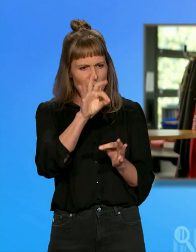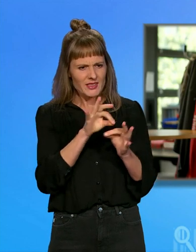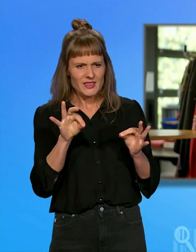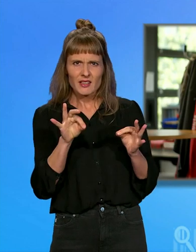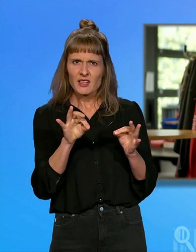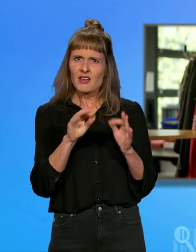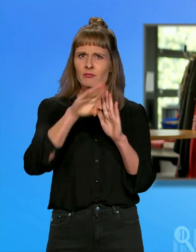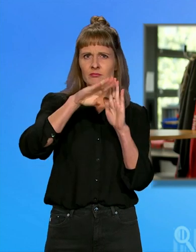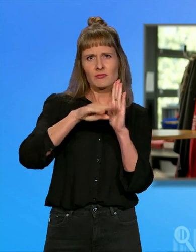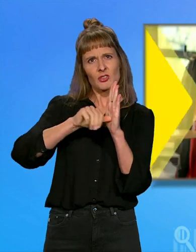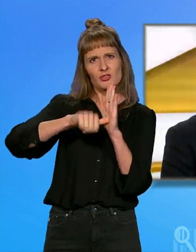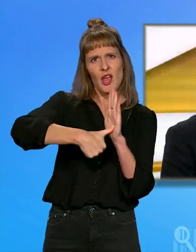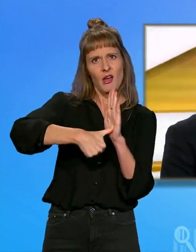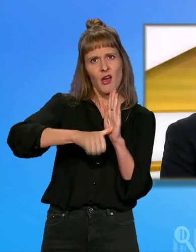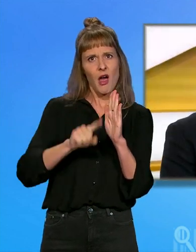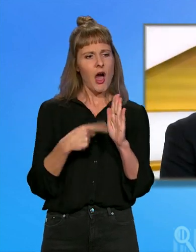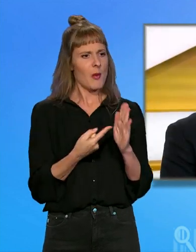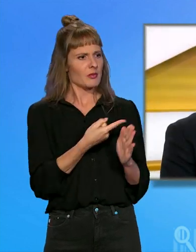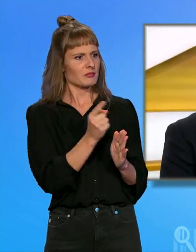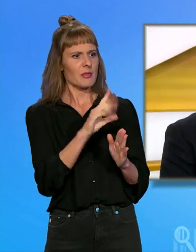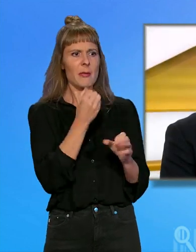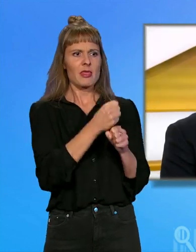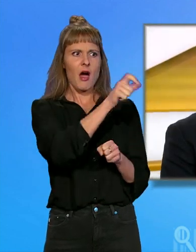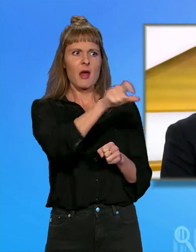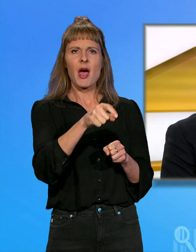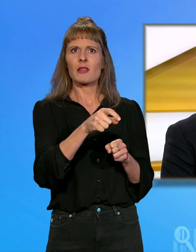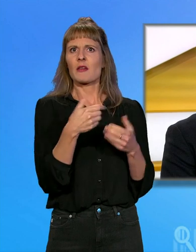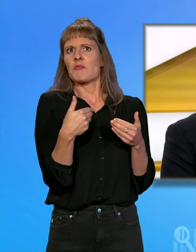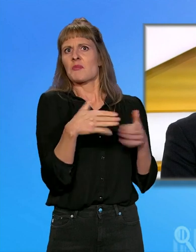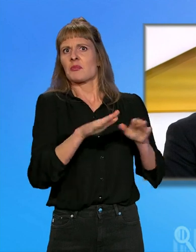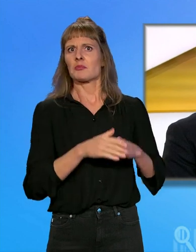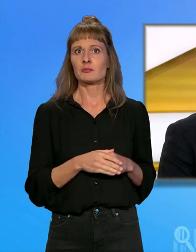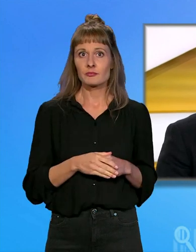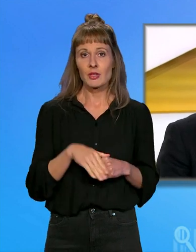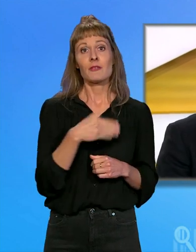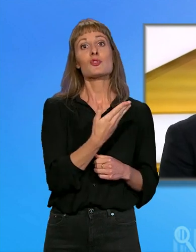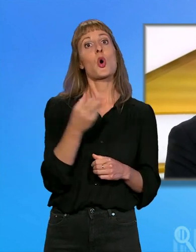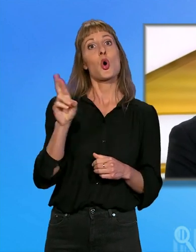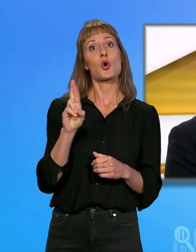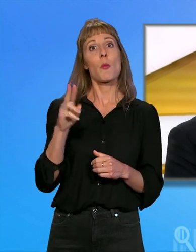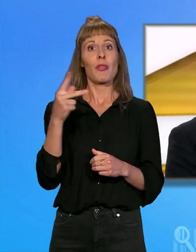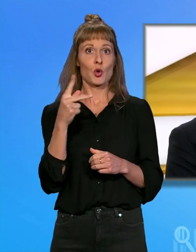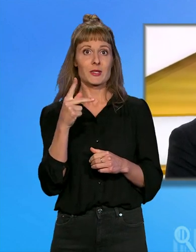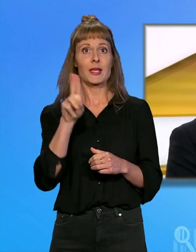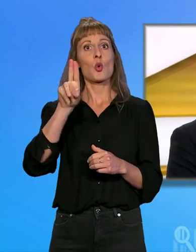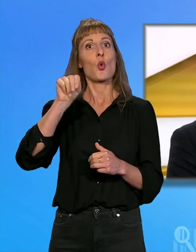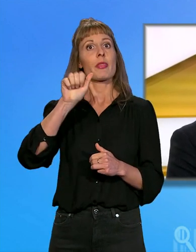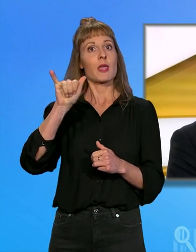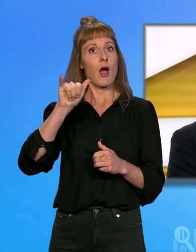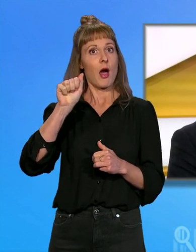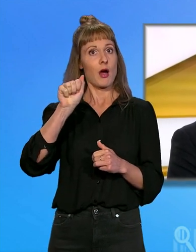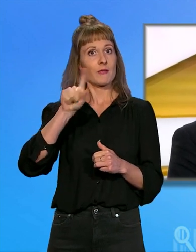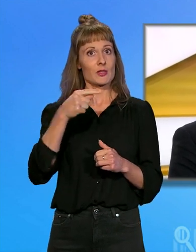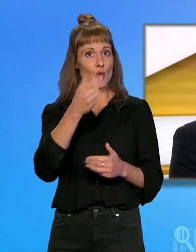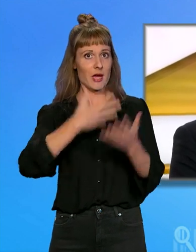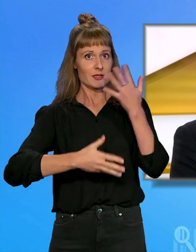aber keine Verantwortung für Angestellte. Das sagt Roland Künzler von der Gewerkschaft Unia, was einer der Chefs von DPD sagt. Das